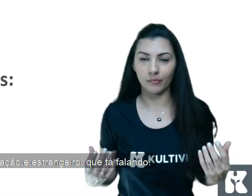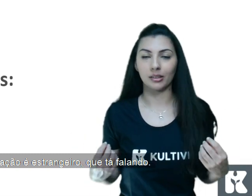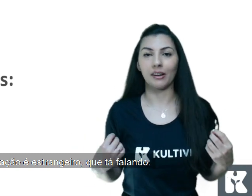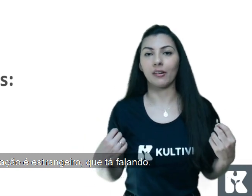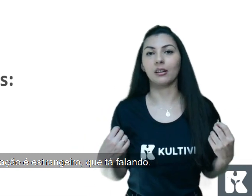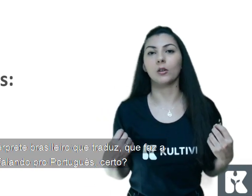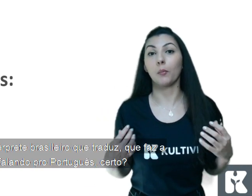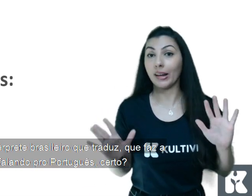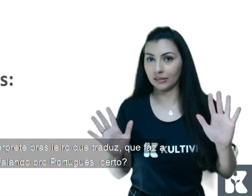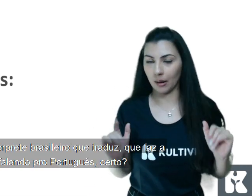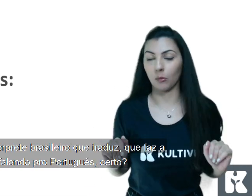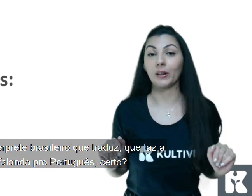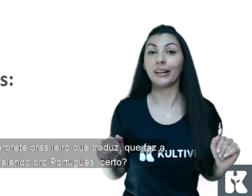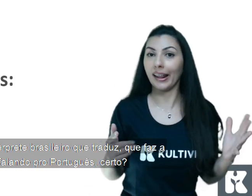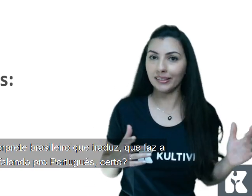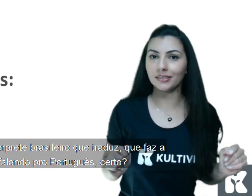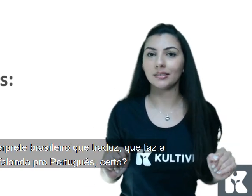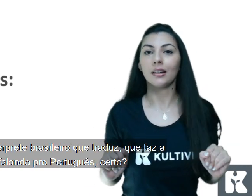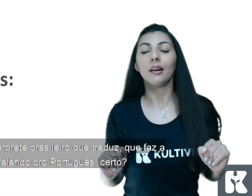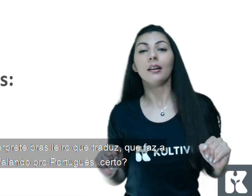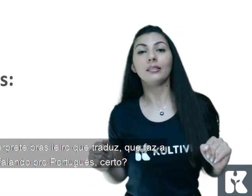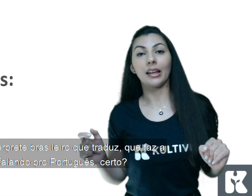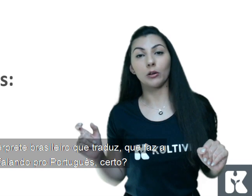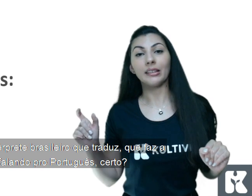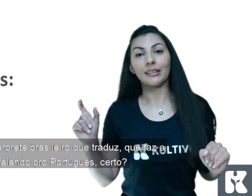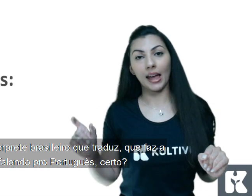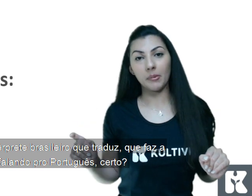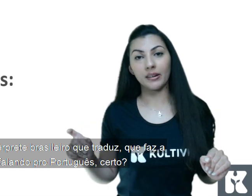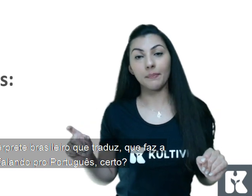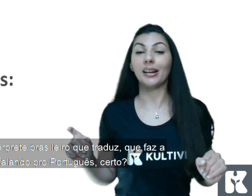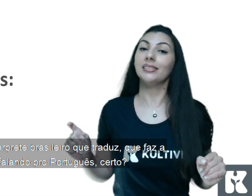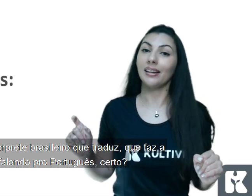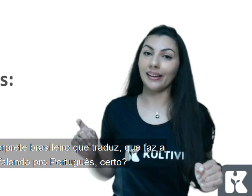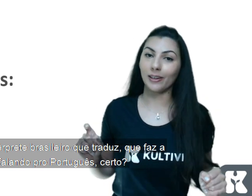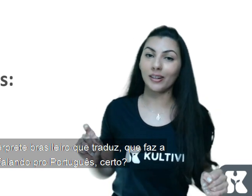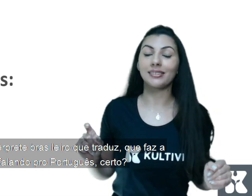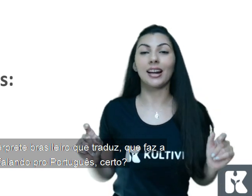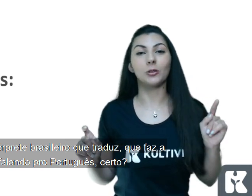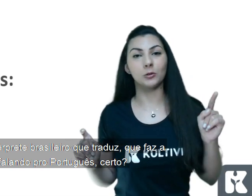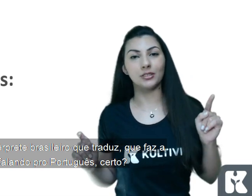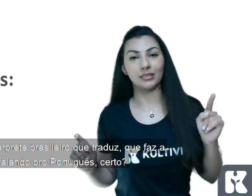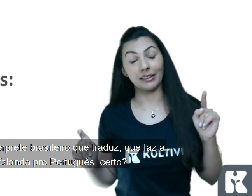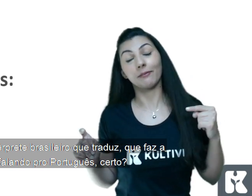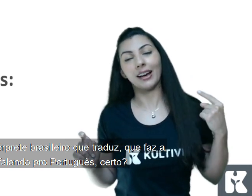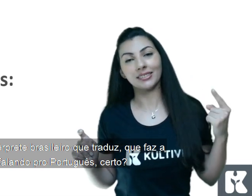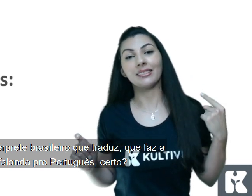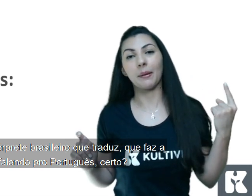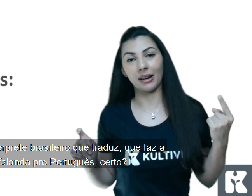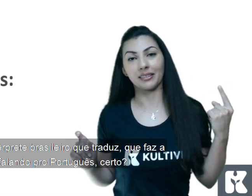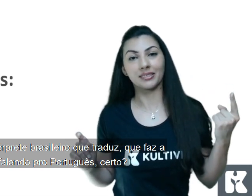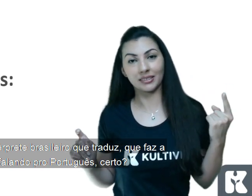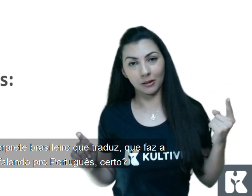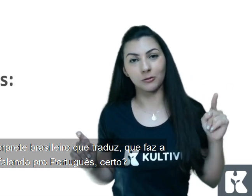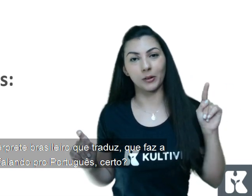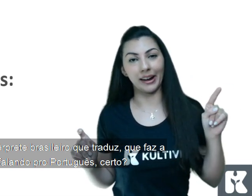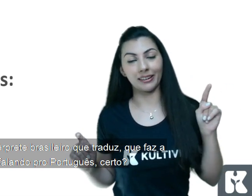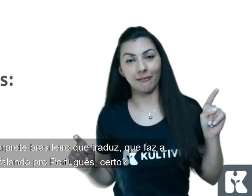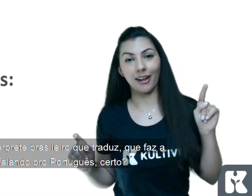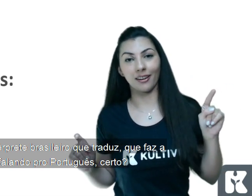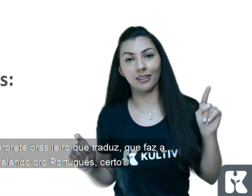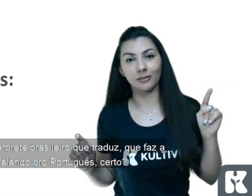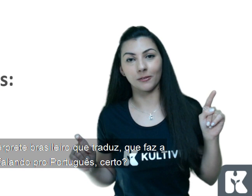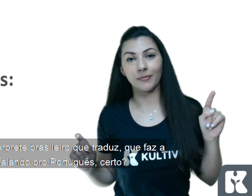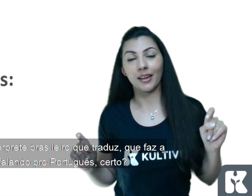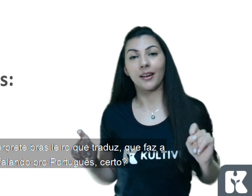estrangeiro, está falando, por exemplo, inglês, e tem um intérprete brasileiro que traduz e faz a interpretação do que ele